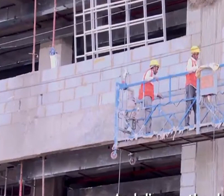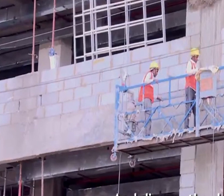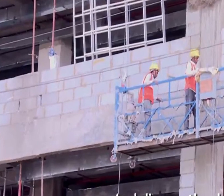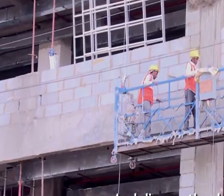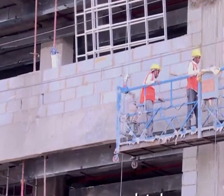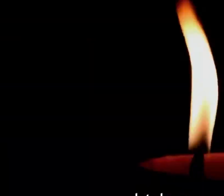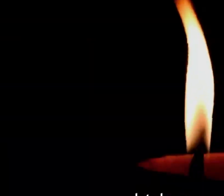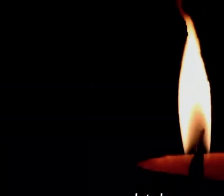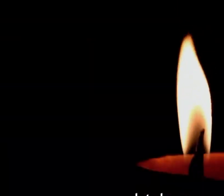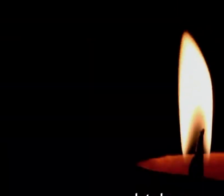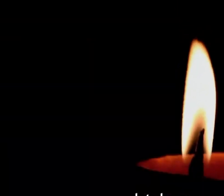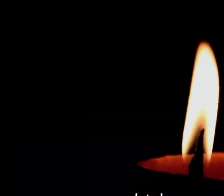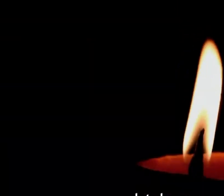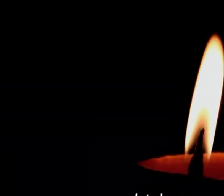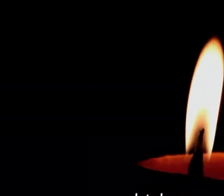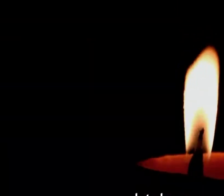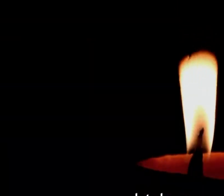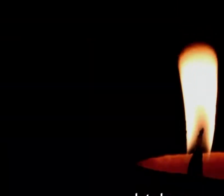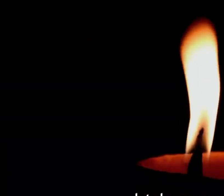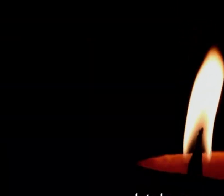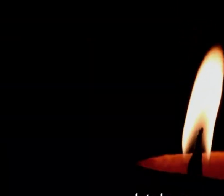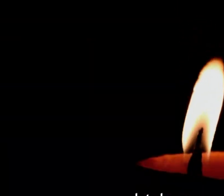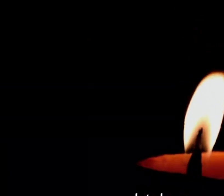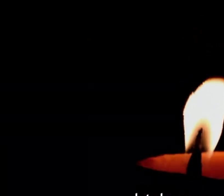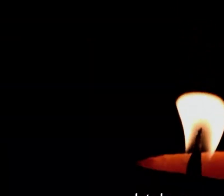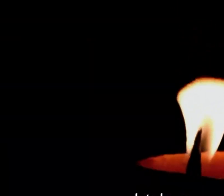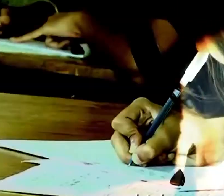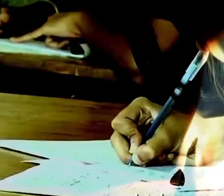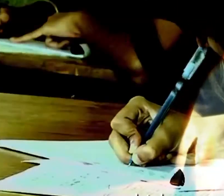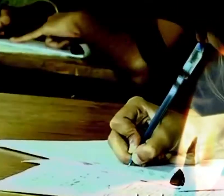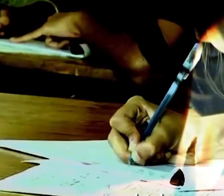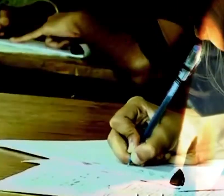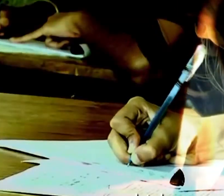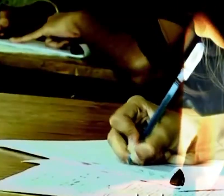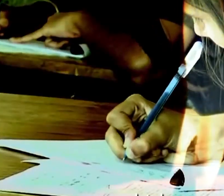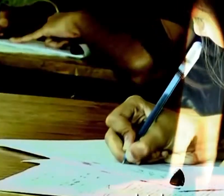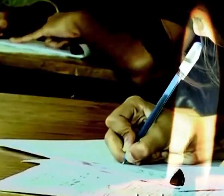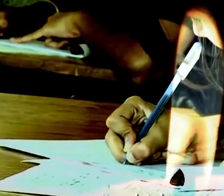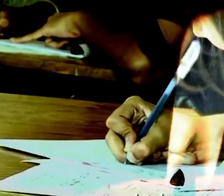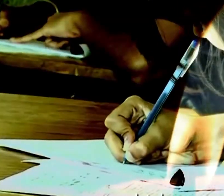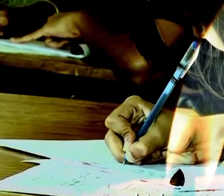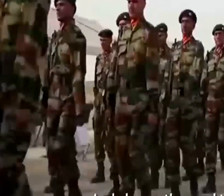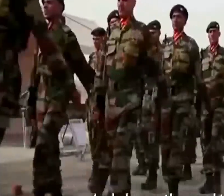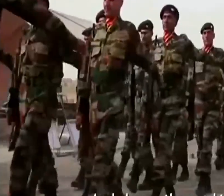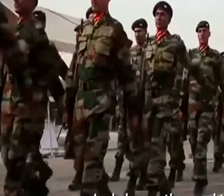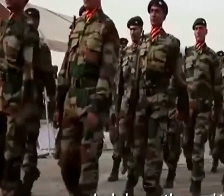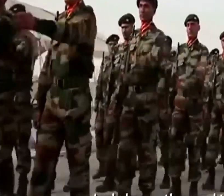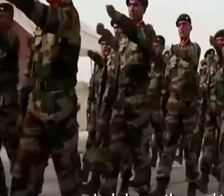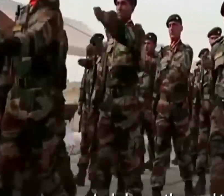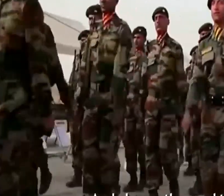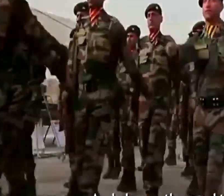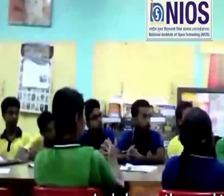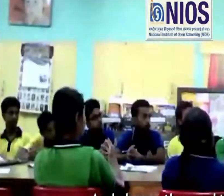हम, अपना दीपक स्वयं बने हम, अपना